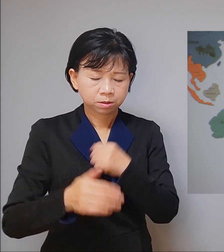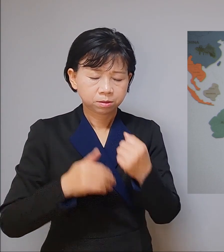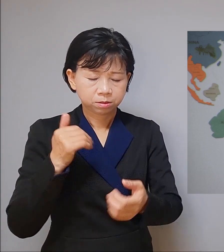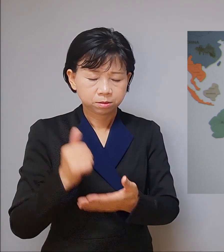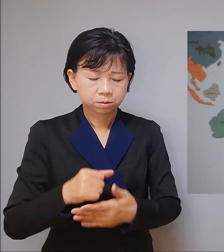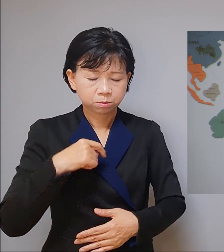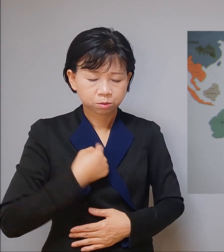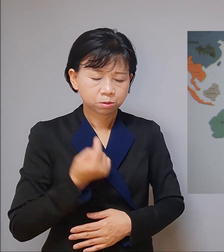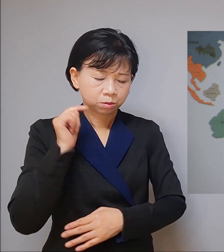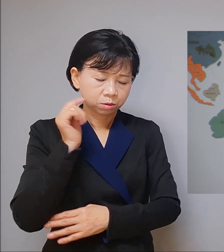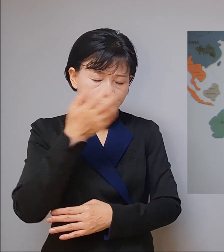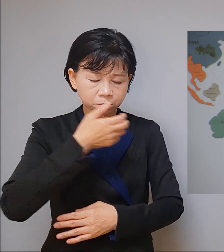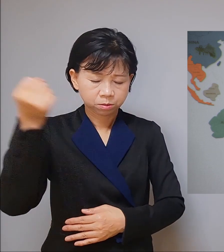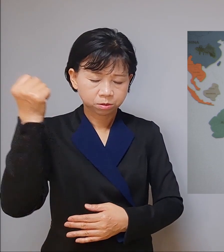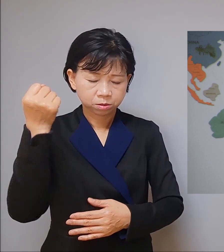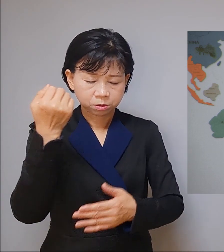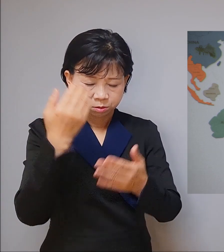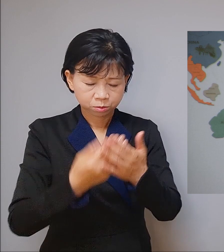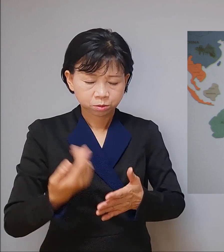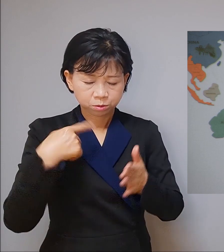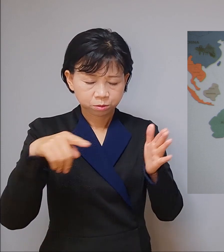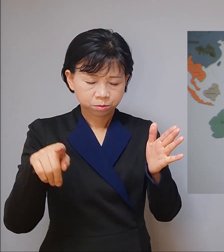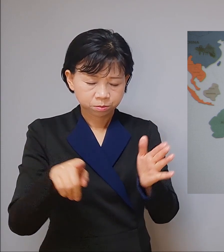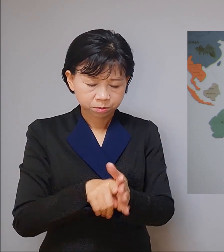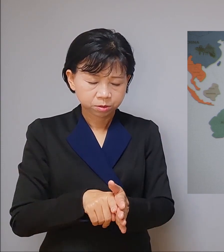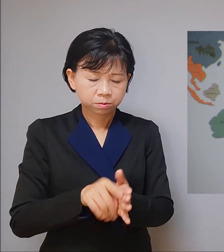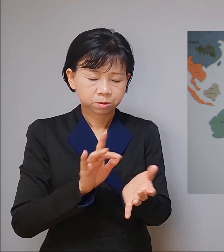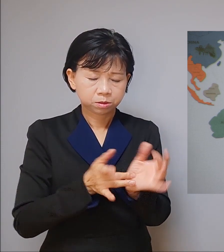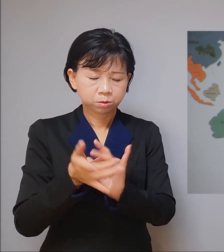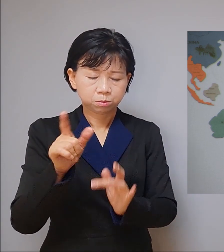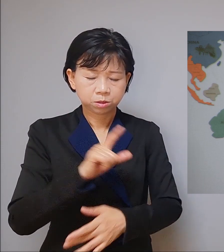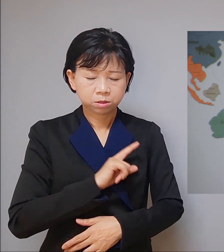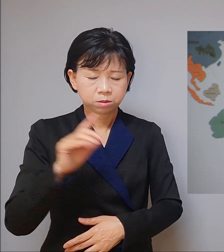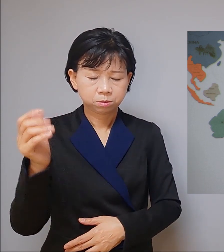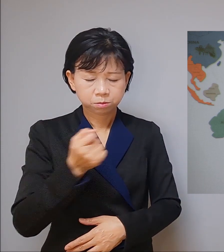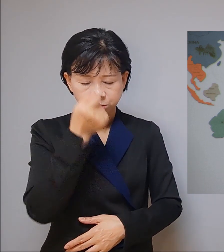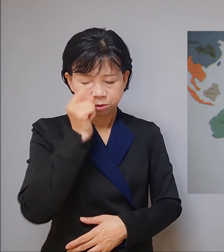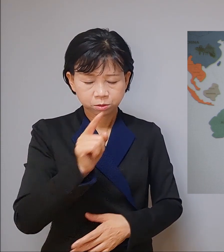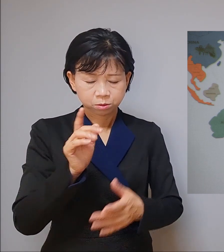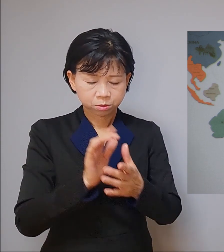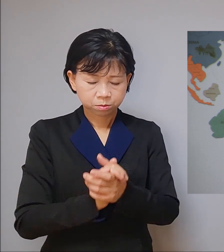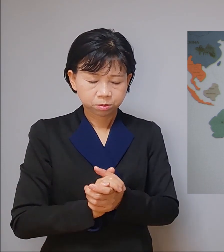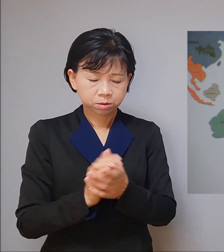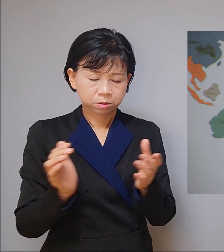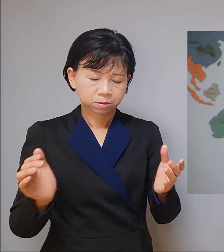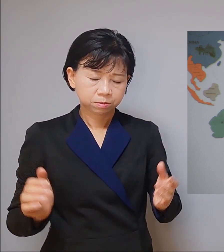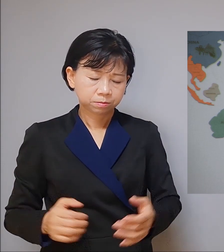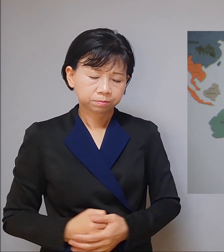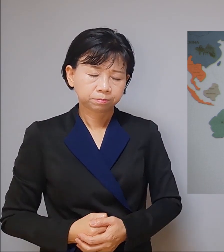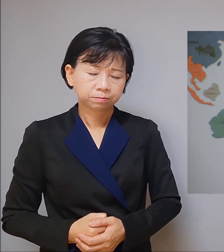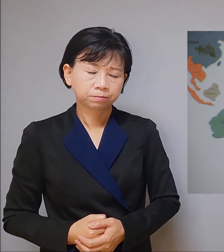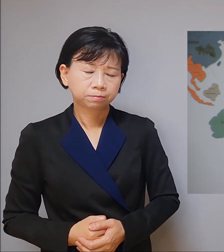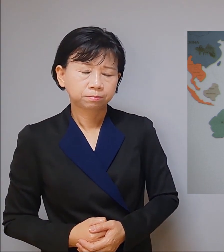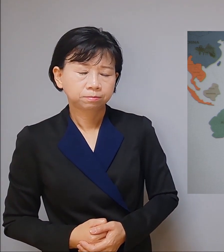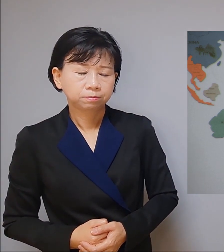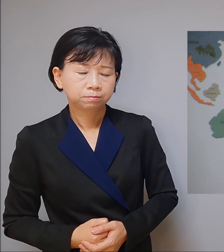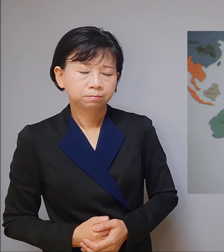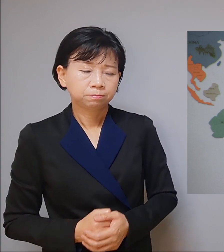하나님 홀로 영광 받아주실 줄 믿습니다. 예수님의 이름으로 기도드립니다. 아멘.